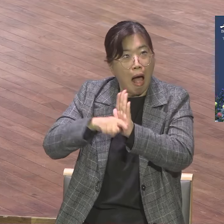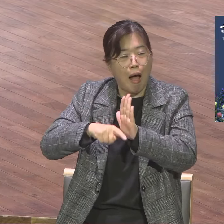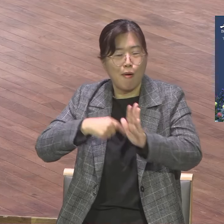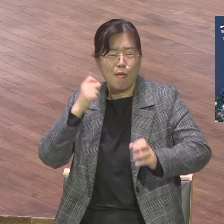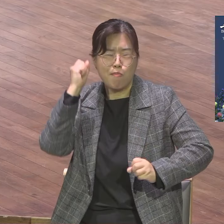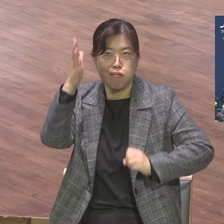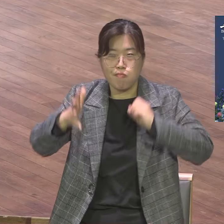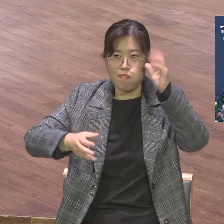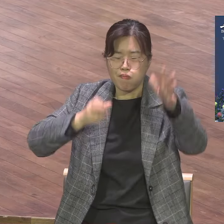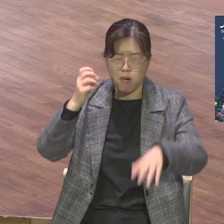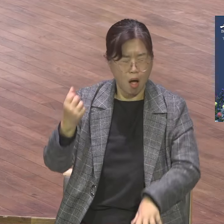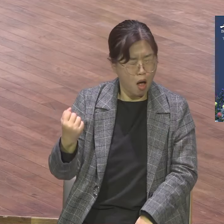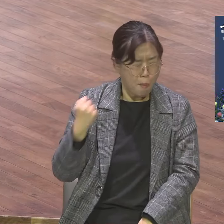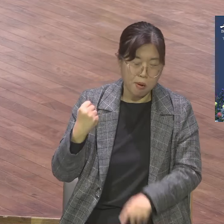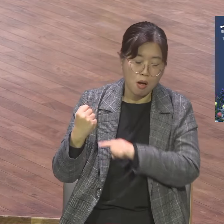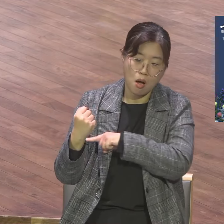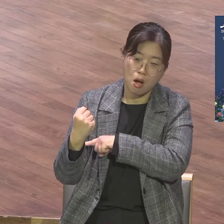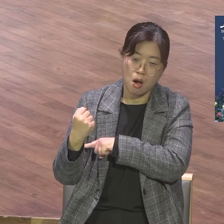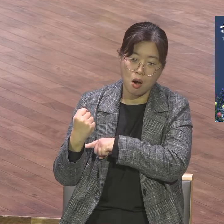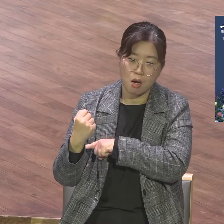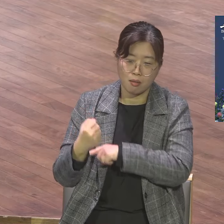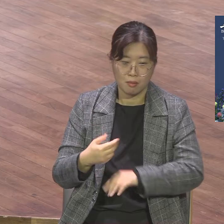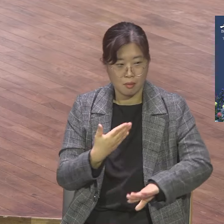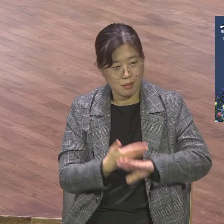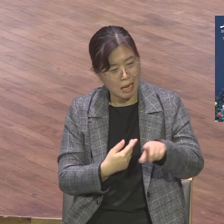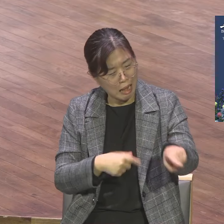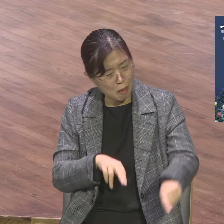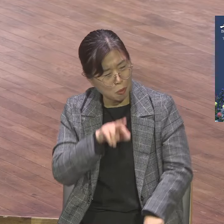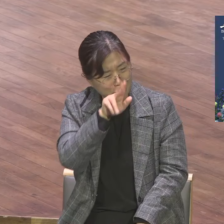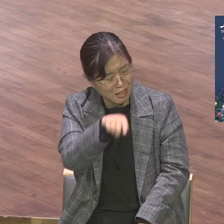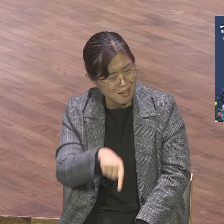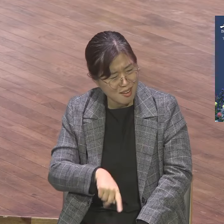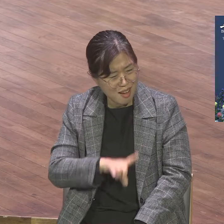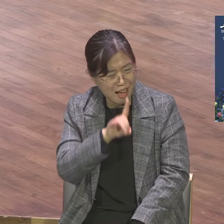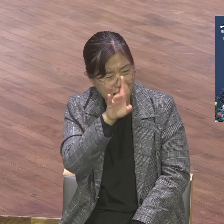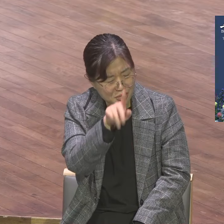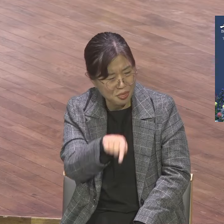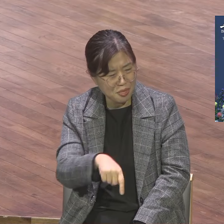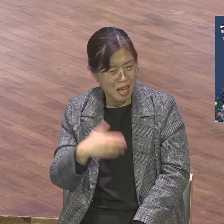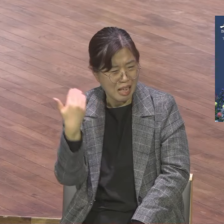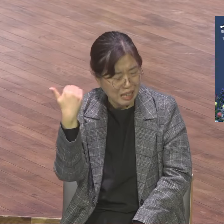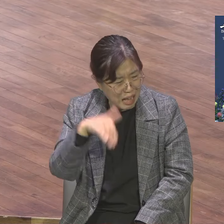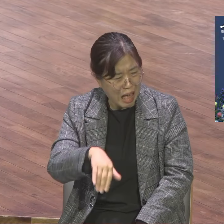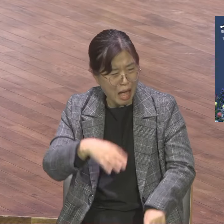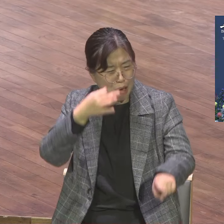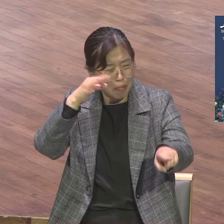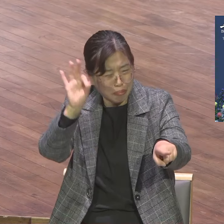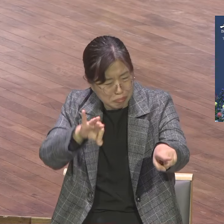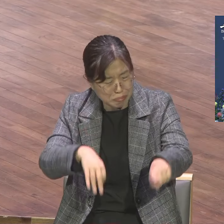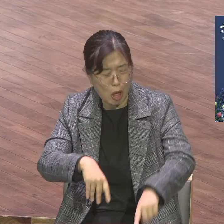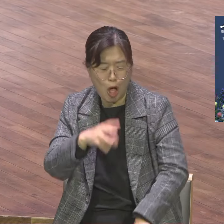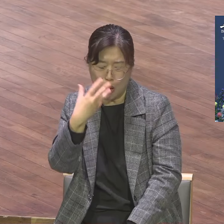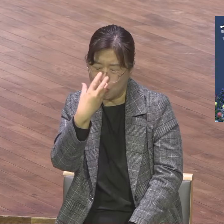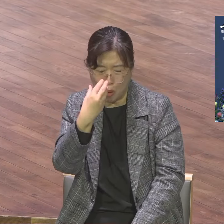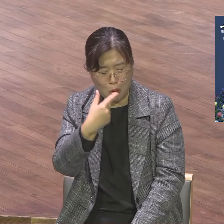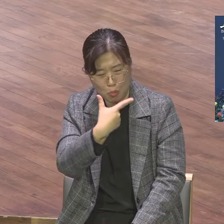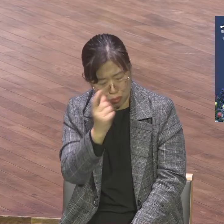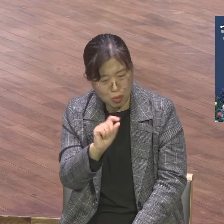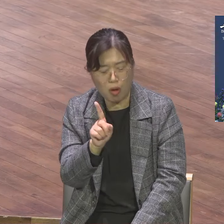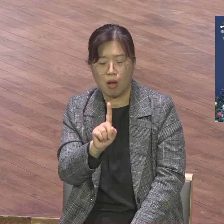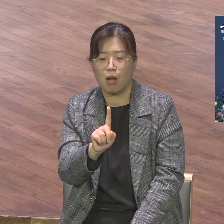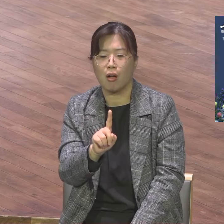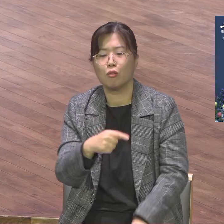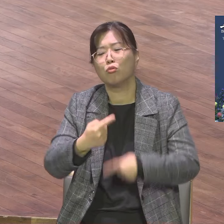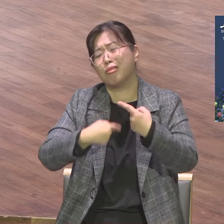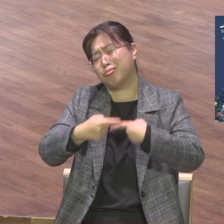텐데 비판하고 계속 남 안 되는 계속. 그래서 여러분요 삼오늘 하시 바랍니다. 삼오늘을 쳐게